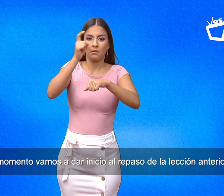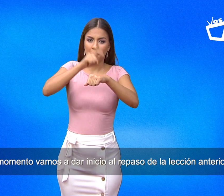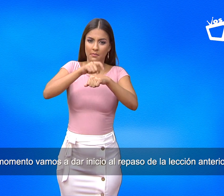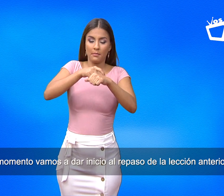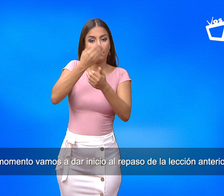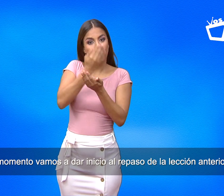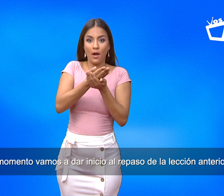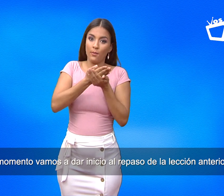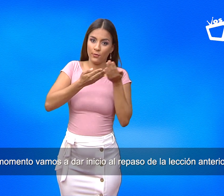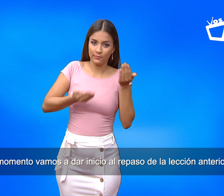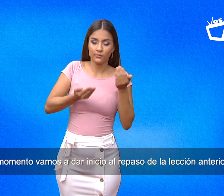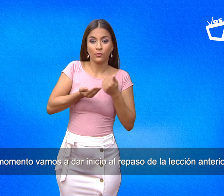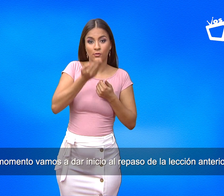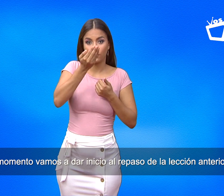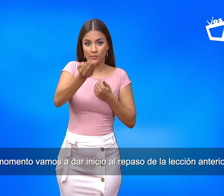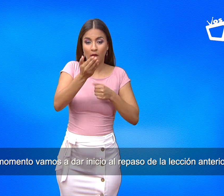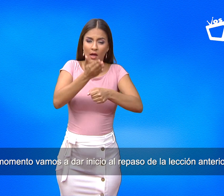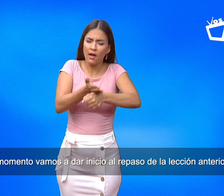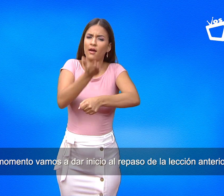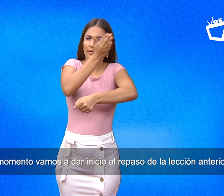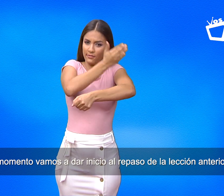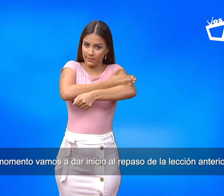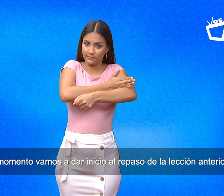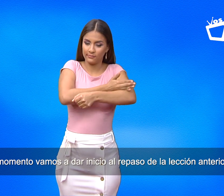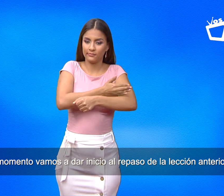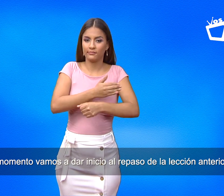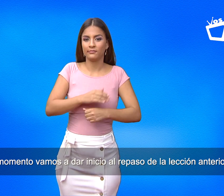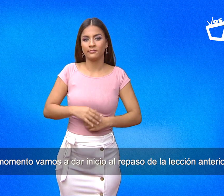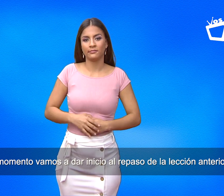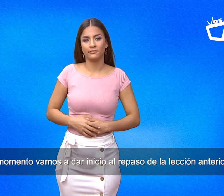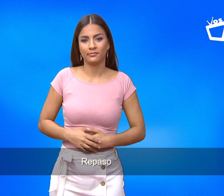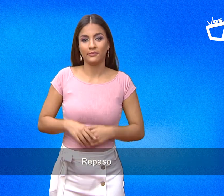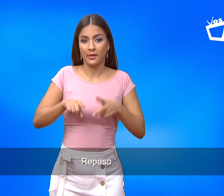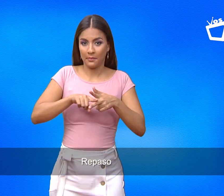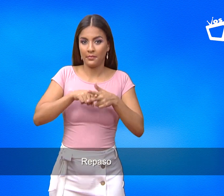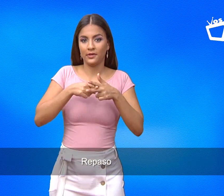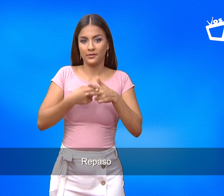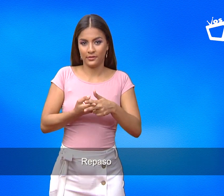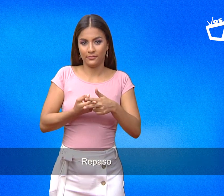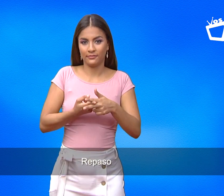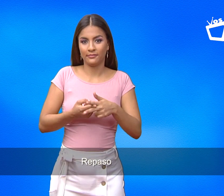en este momento vamos a dar inicio al repaso de la lección anterior repaso